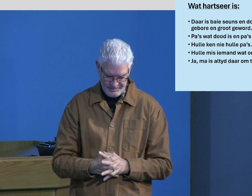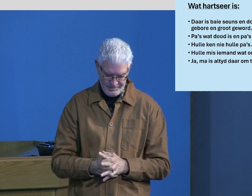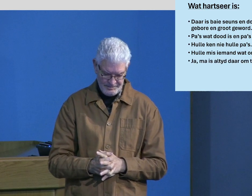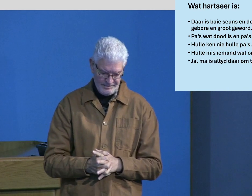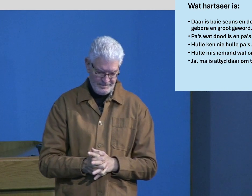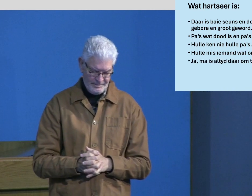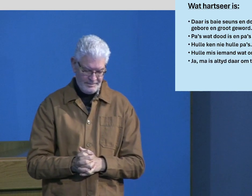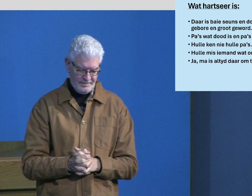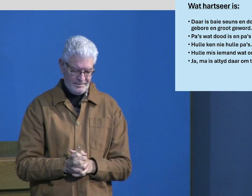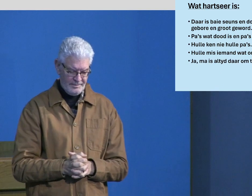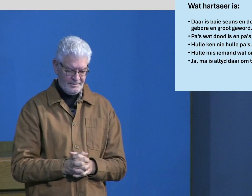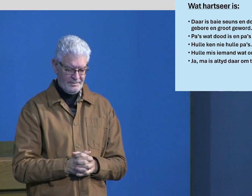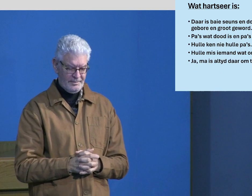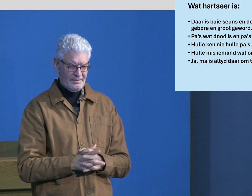omgee.